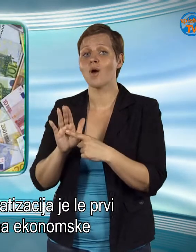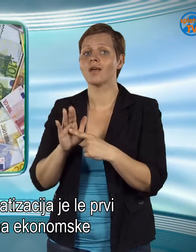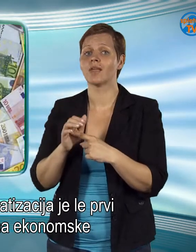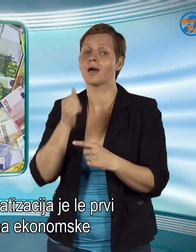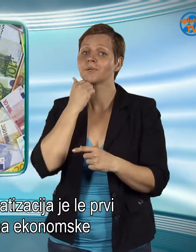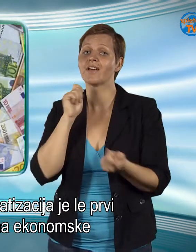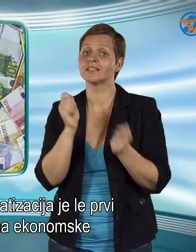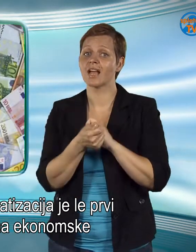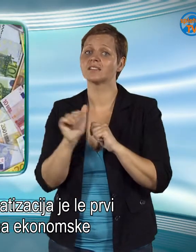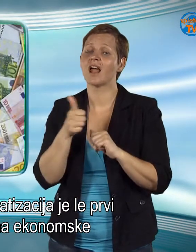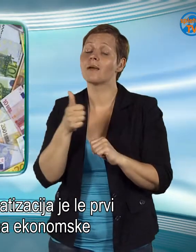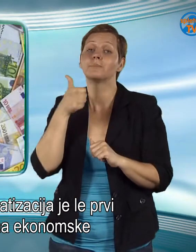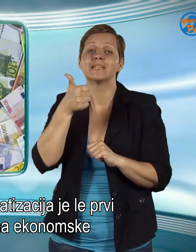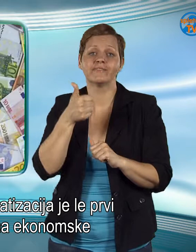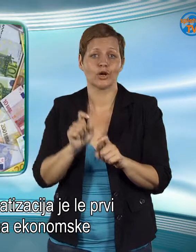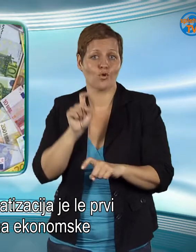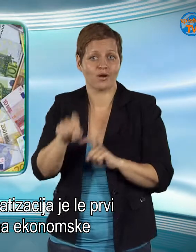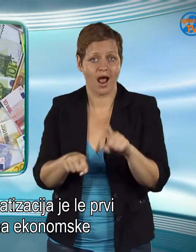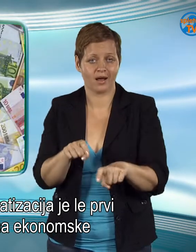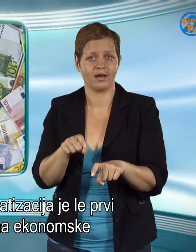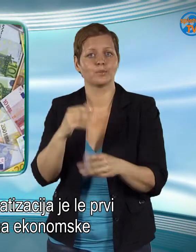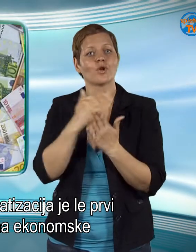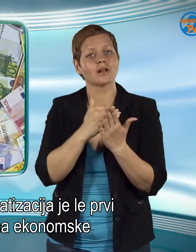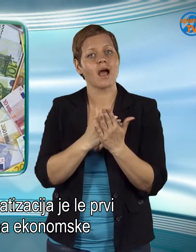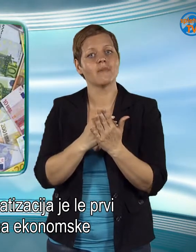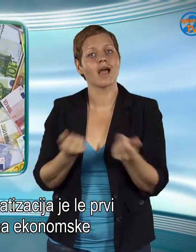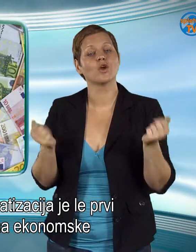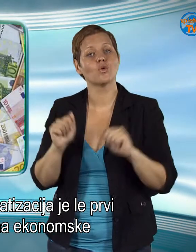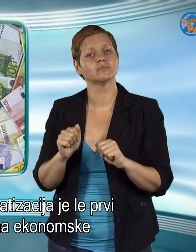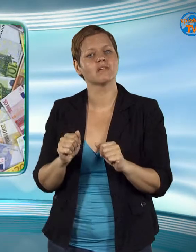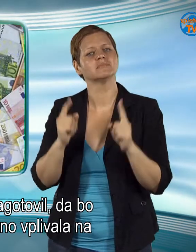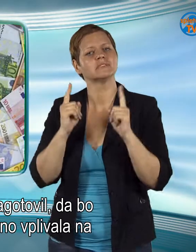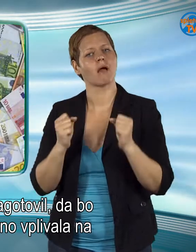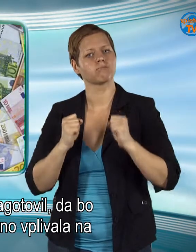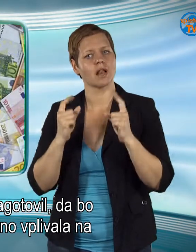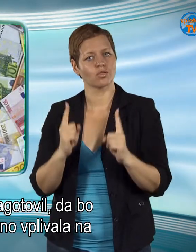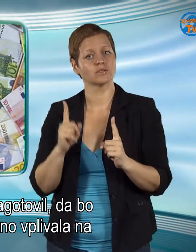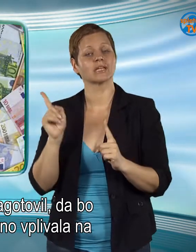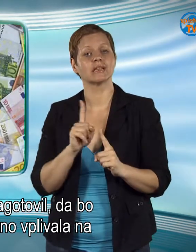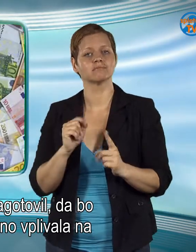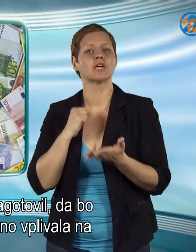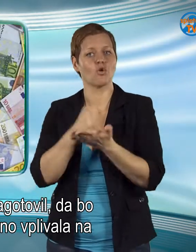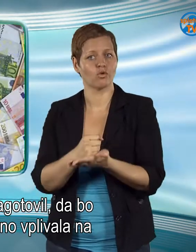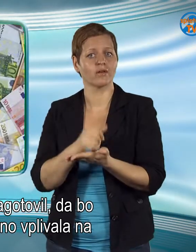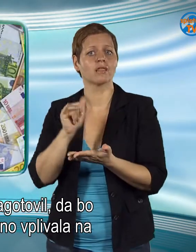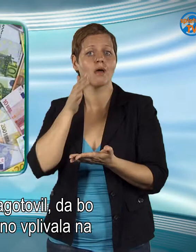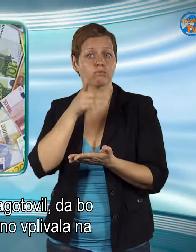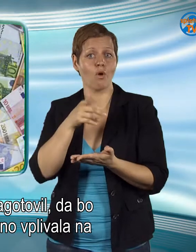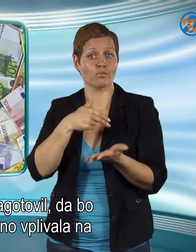Predstavljena privatizacija je le prvi korak programa ekonomske stabilnosti in zagotovil, da bo prodaja pozitivno